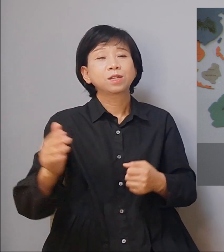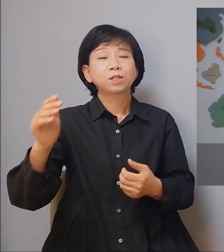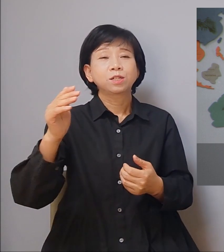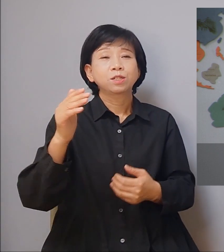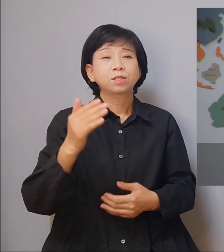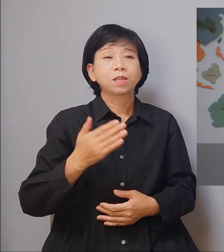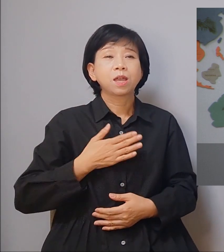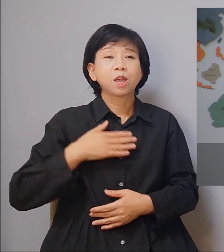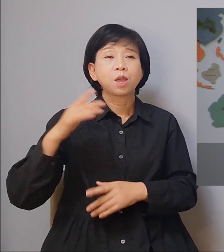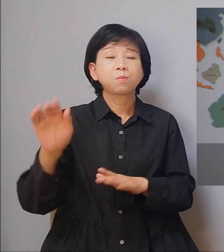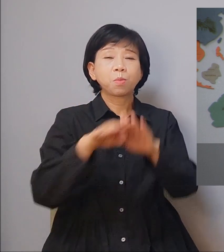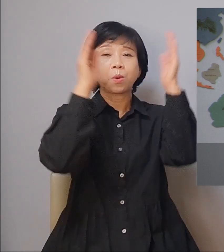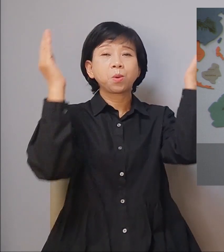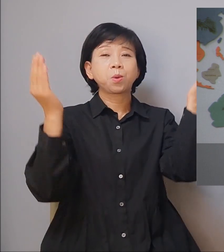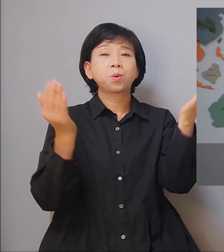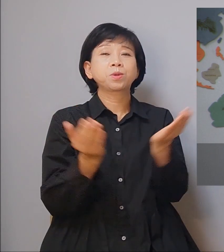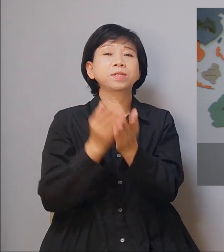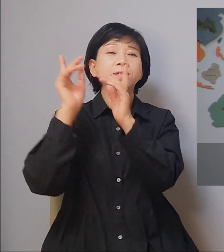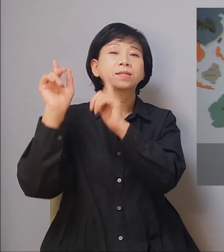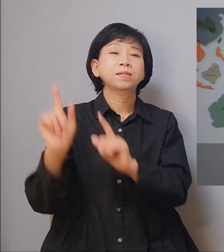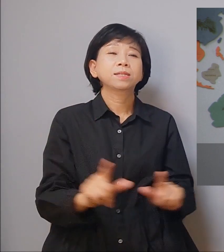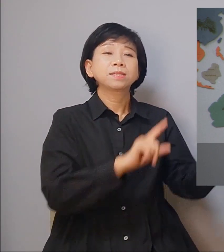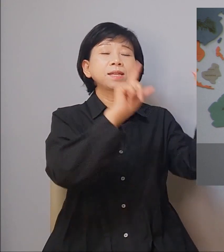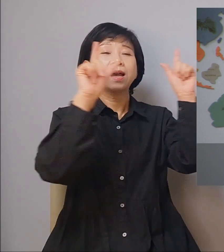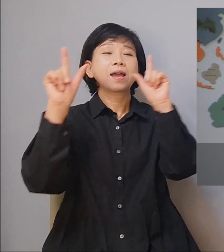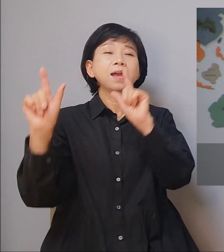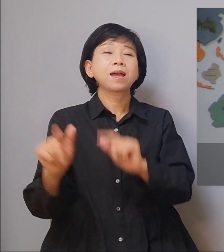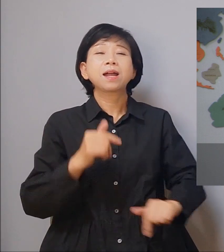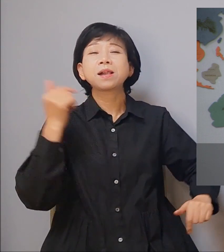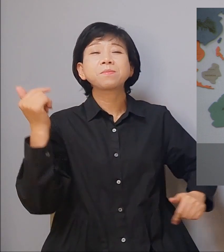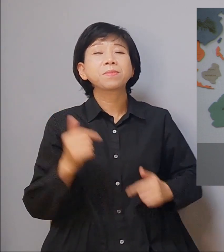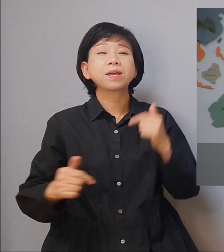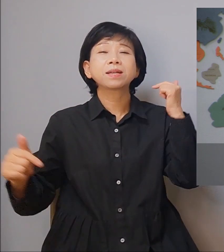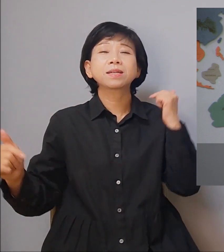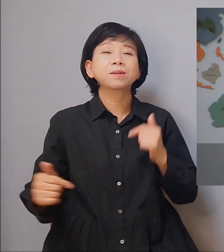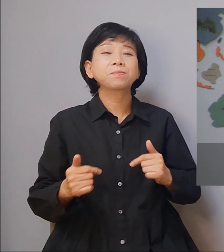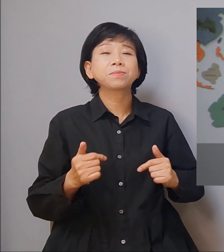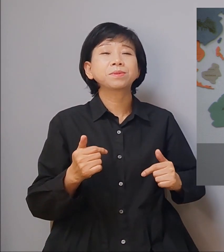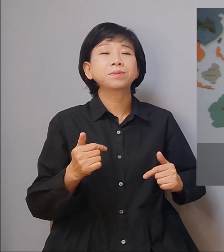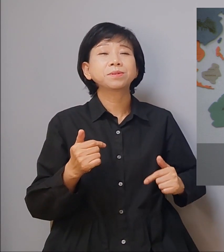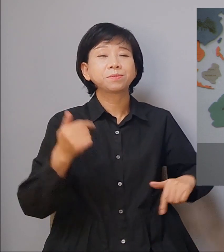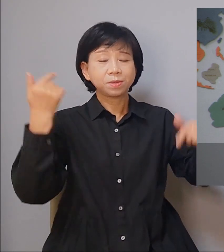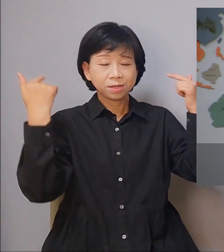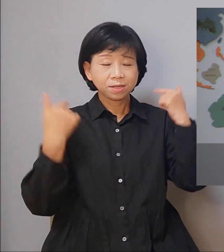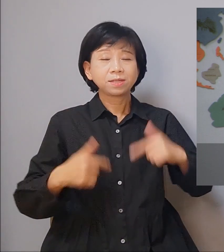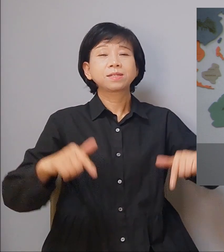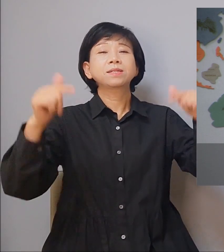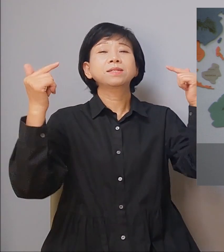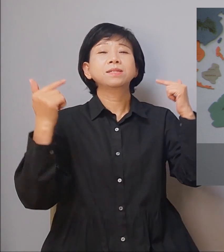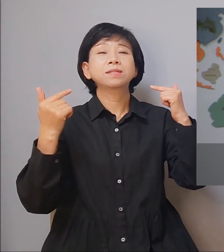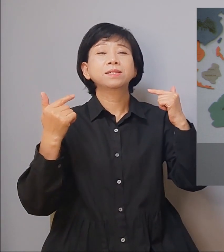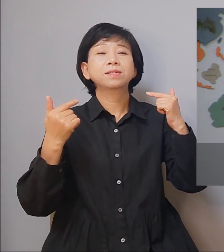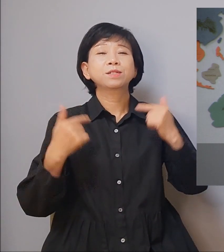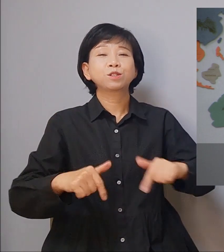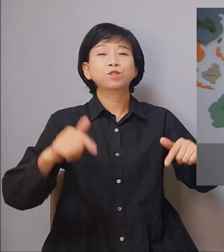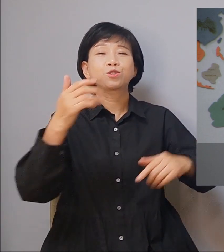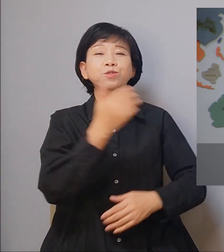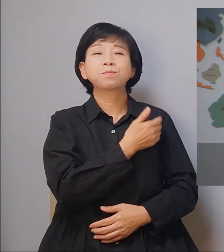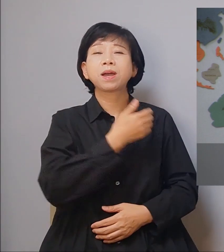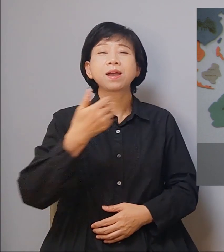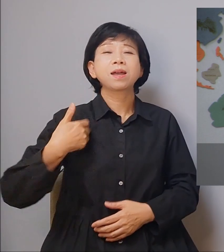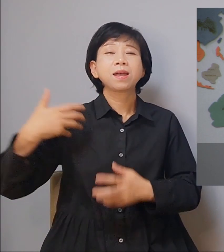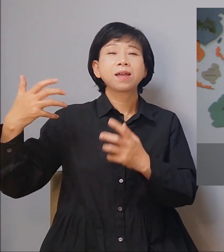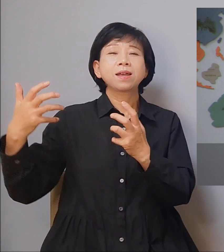인도하니 내 모든 삶의 기쁨 늘